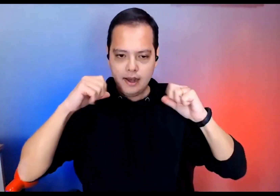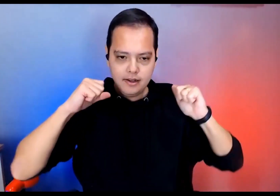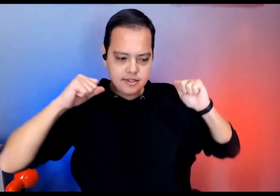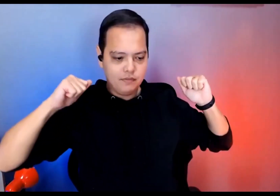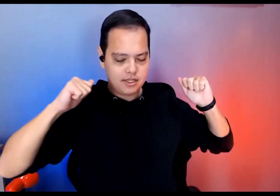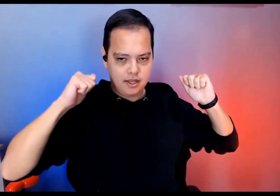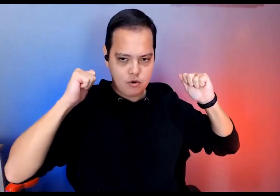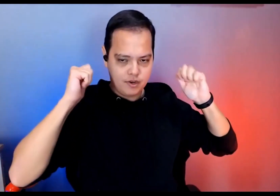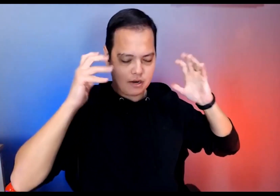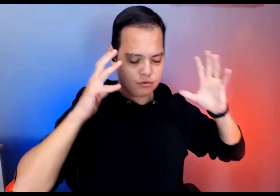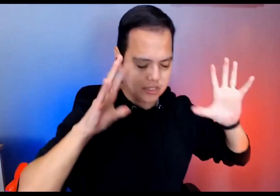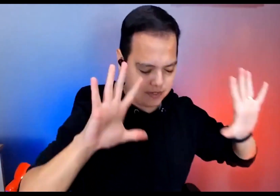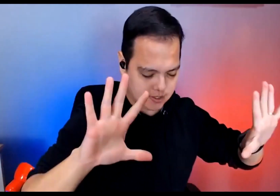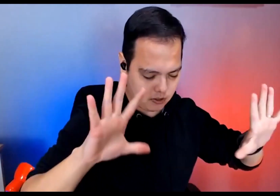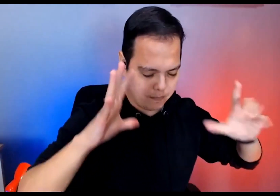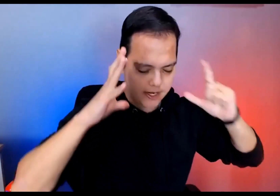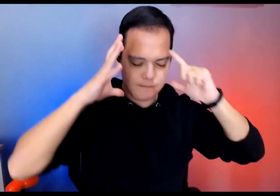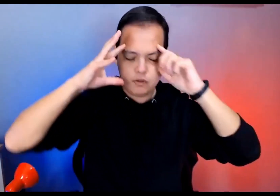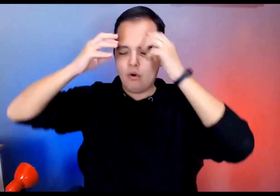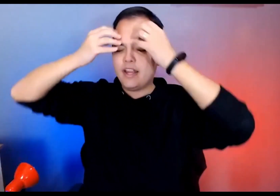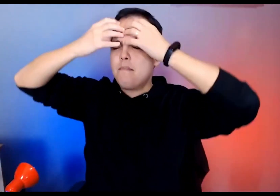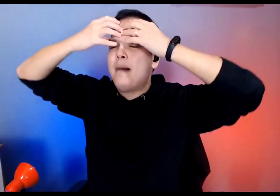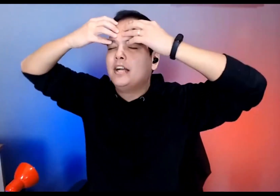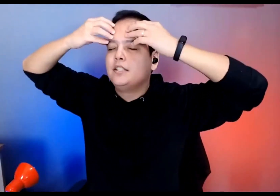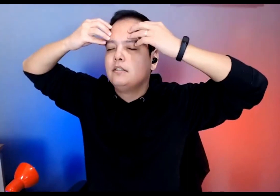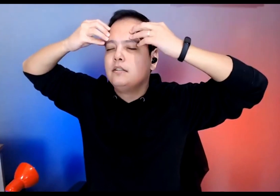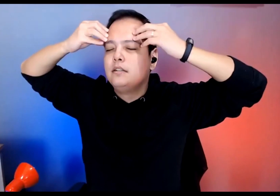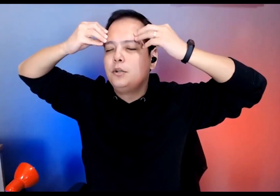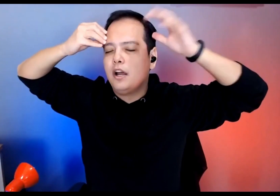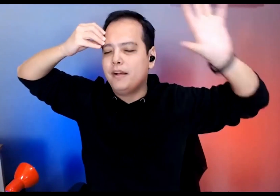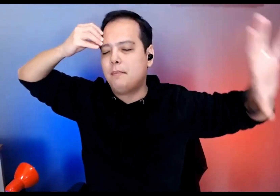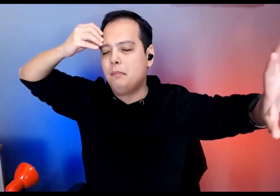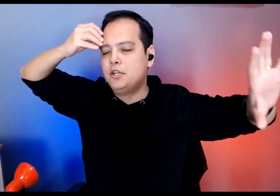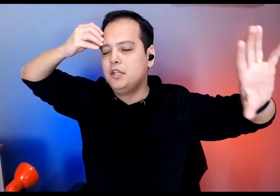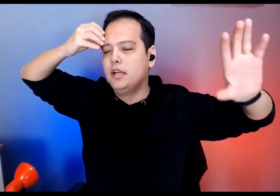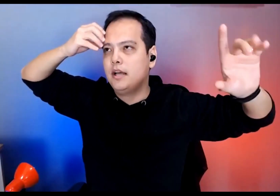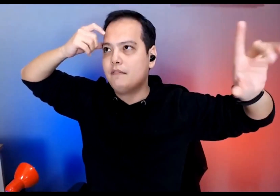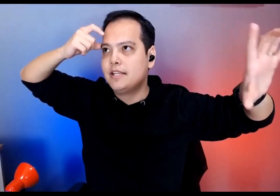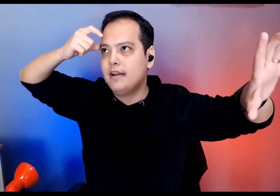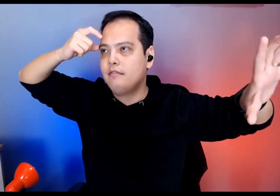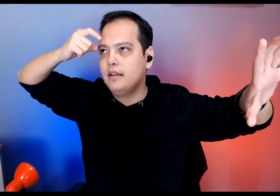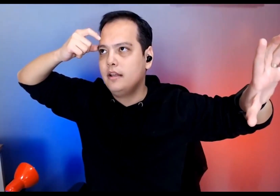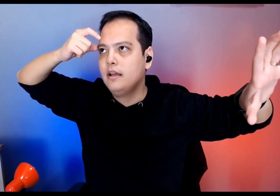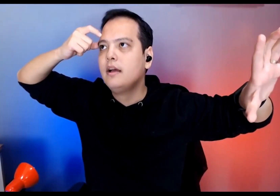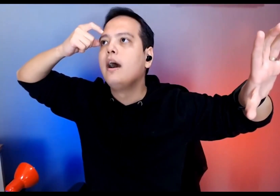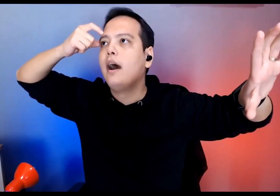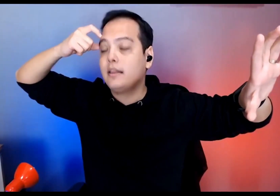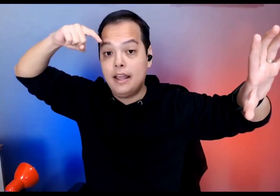antes de você ir conversar com o surdo, você vai fazer assim, ó, peraí, qual que é a imagem que eu quero passar para a mente dele? Aí você vai ver, aí